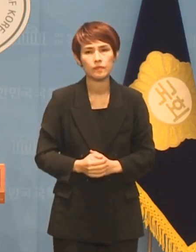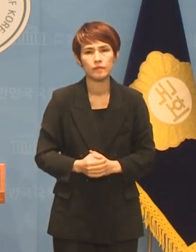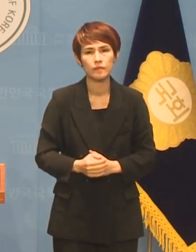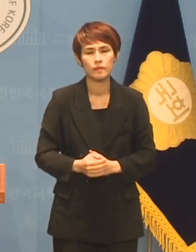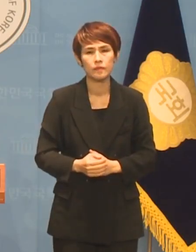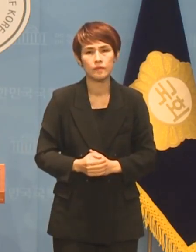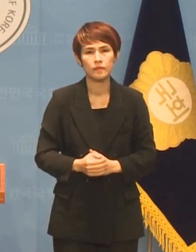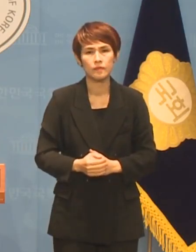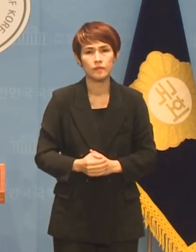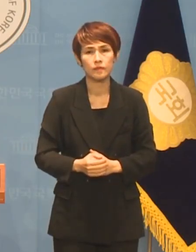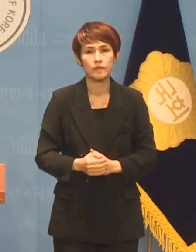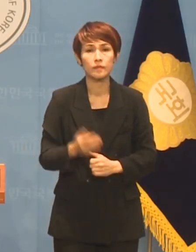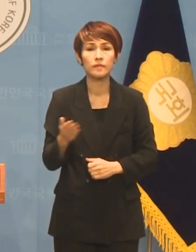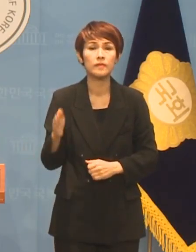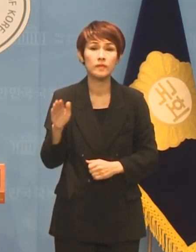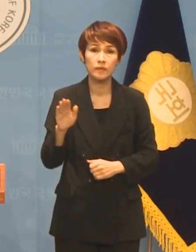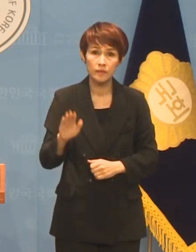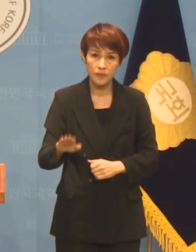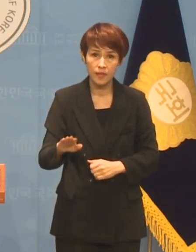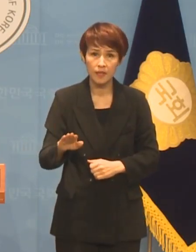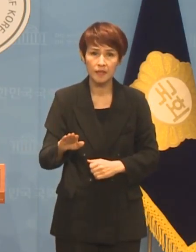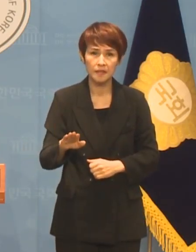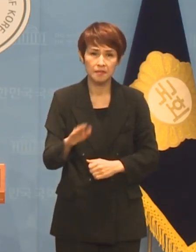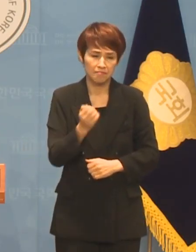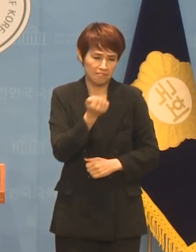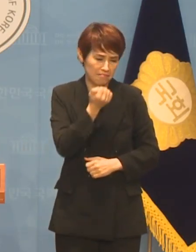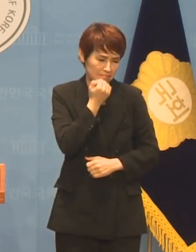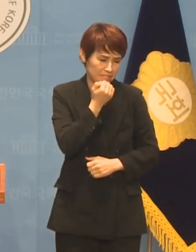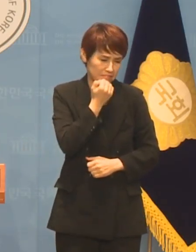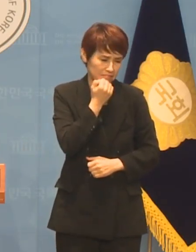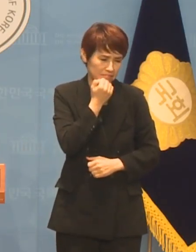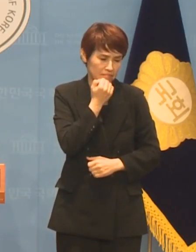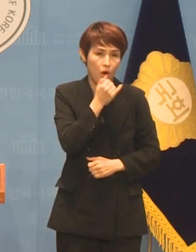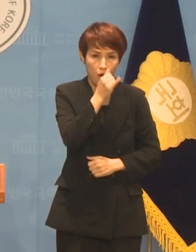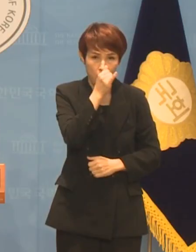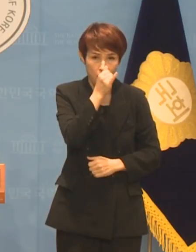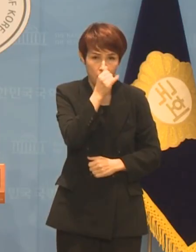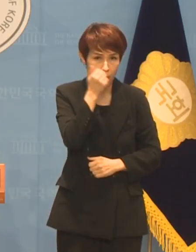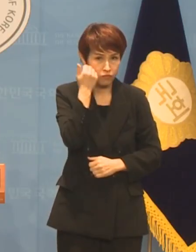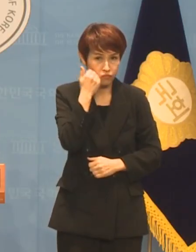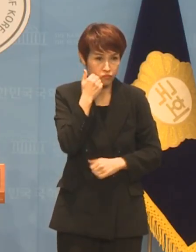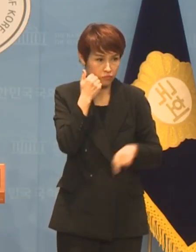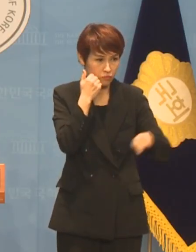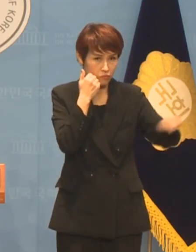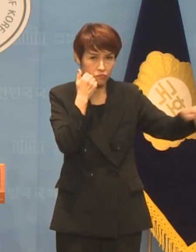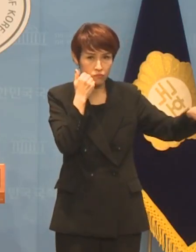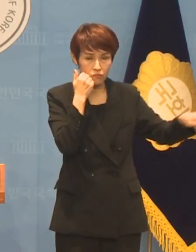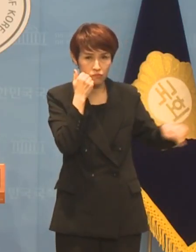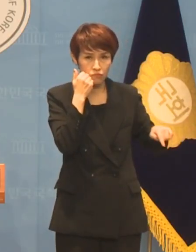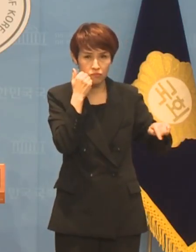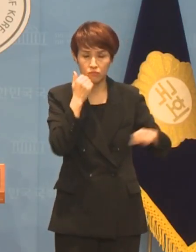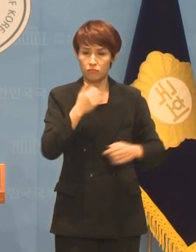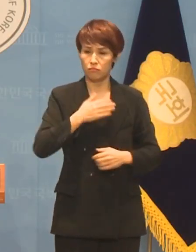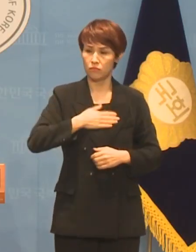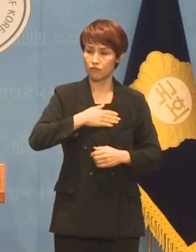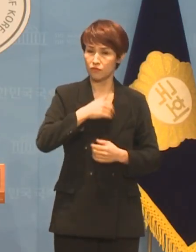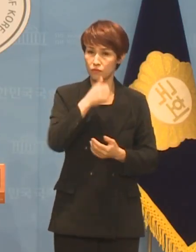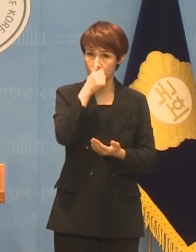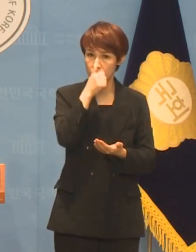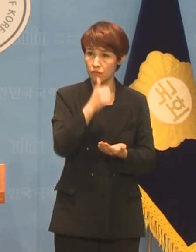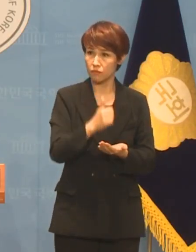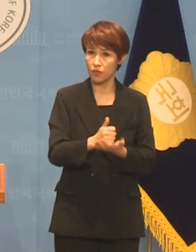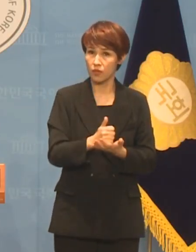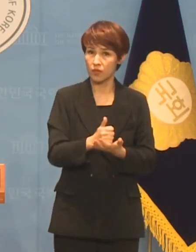하지만 그 순간에도 웃음 짓고 있는 이들이 있었습니다. 자신들이 지은 죄가